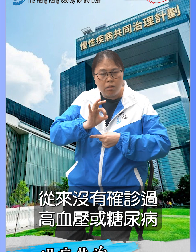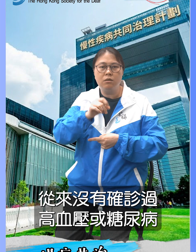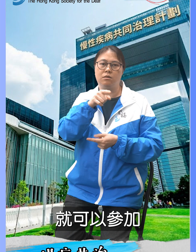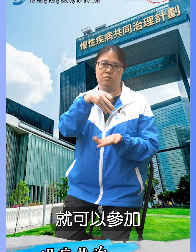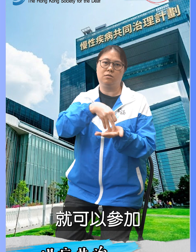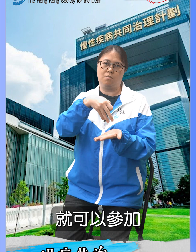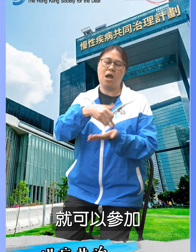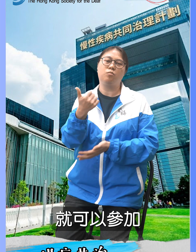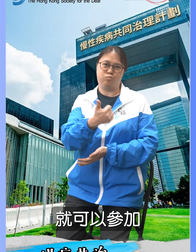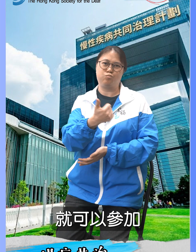就可以參加。